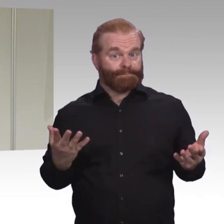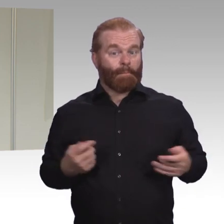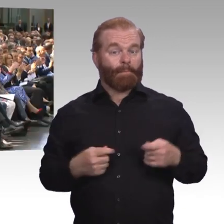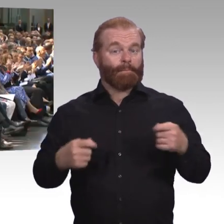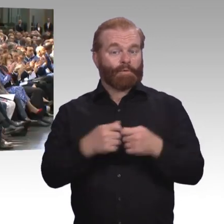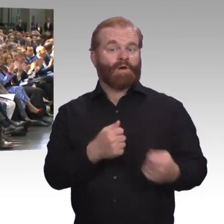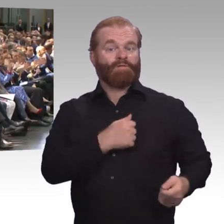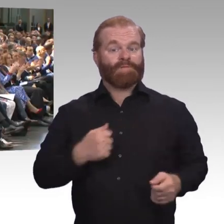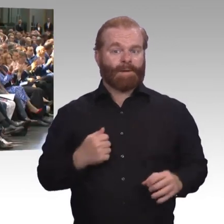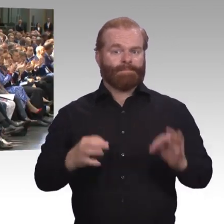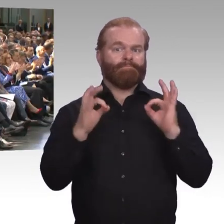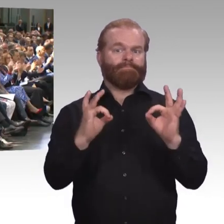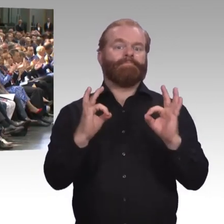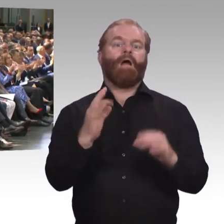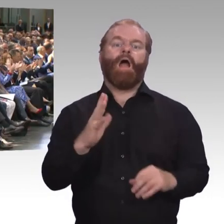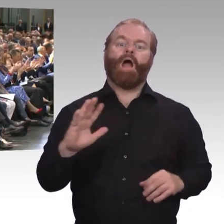wir.